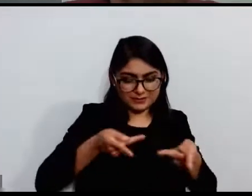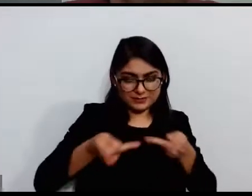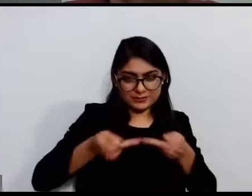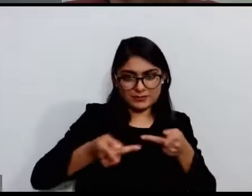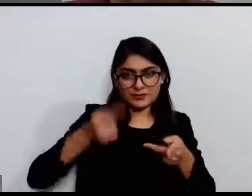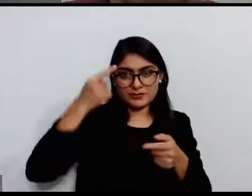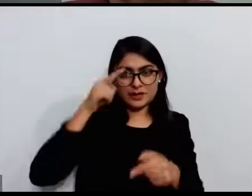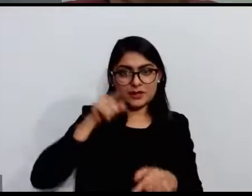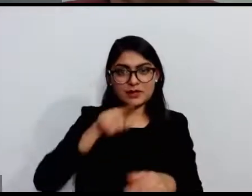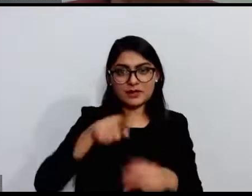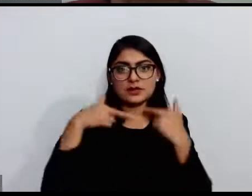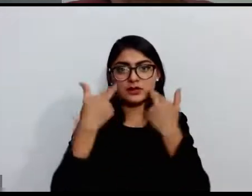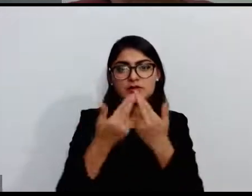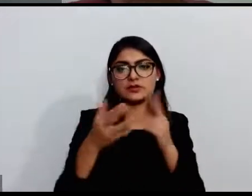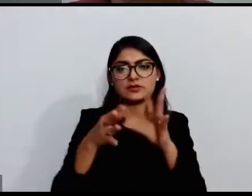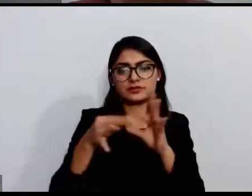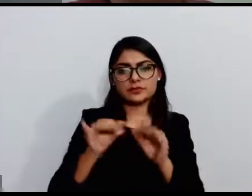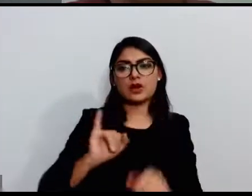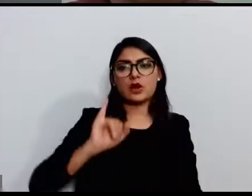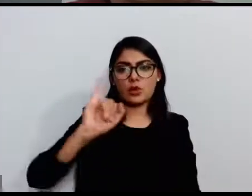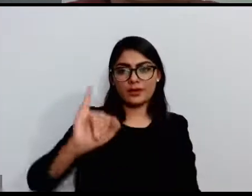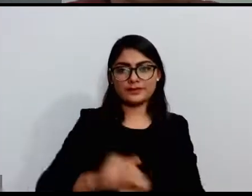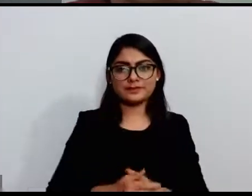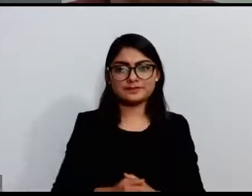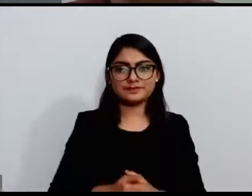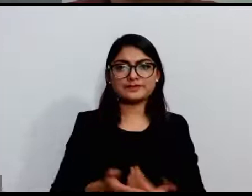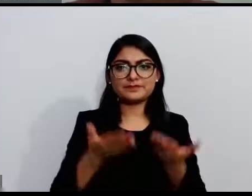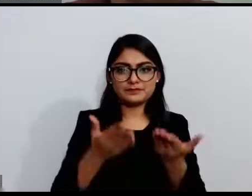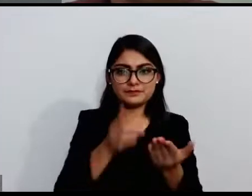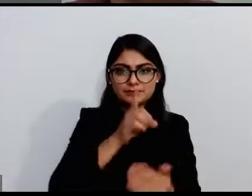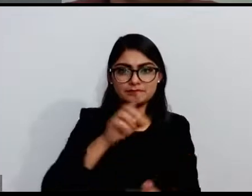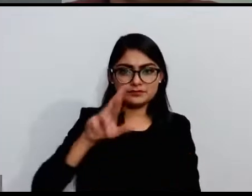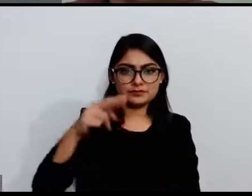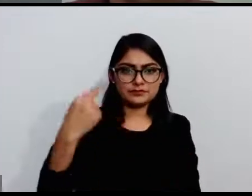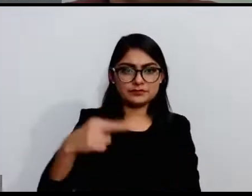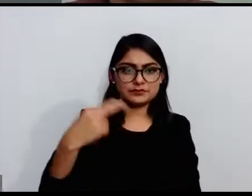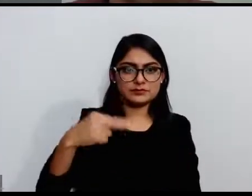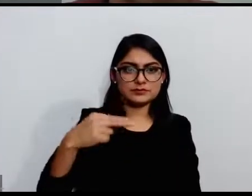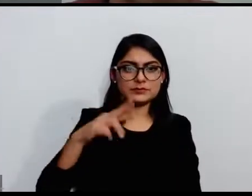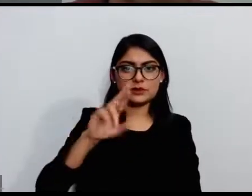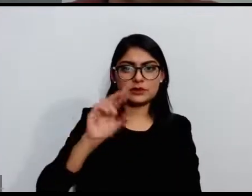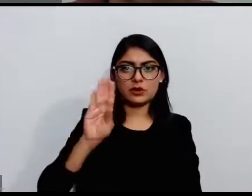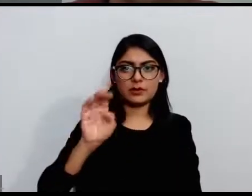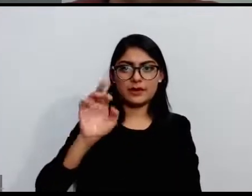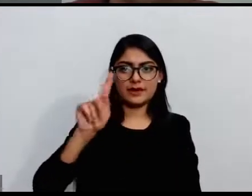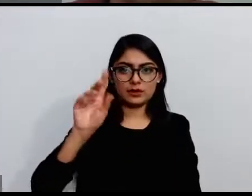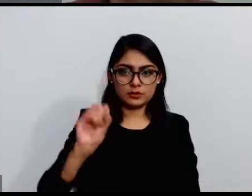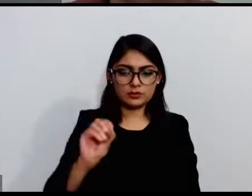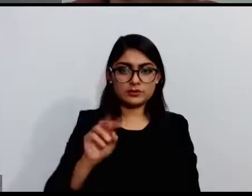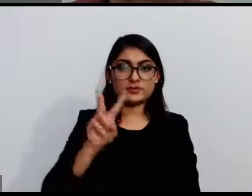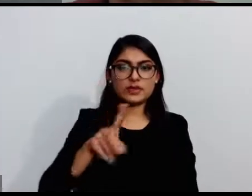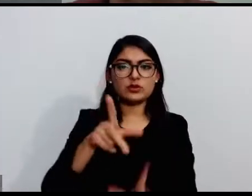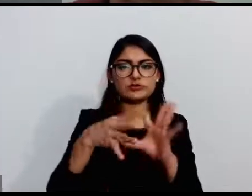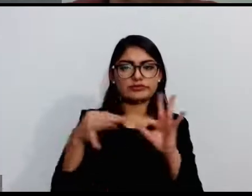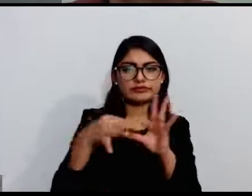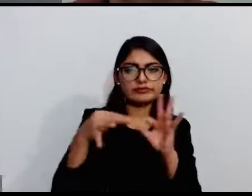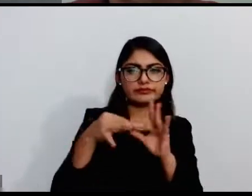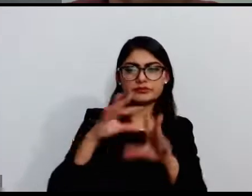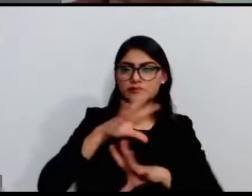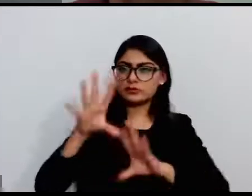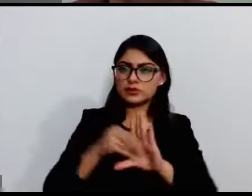el próximo jueves. Doctor Roberto Niembro, muchísimas felicidades por su exposición y